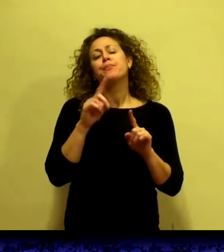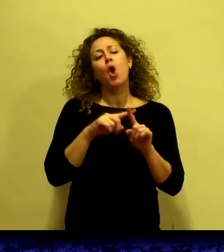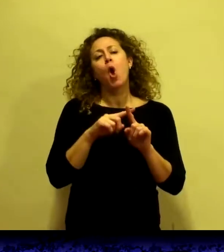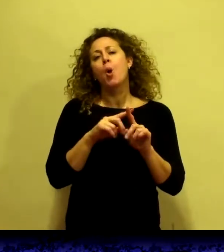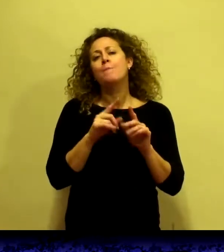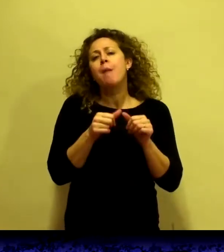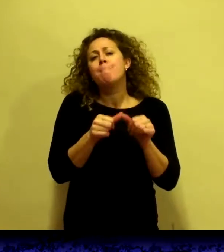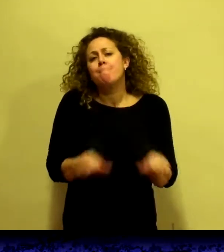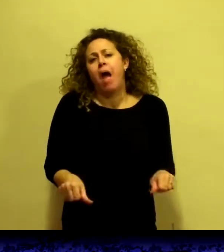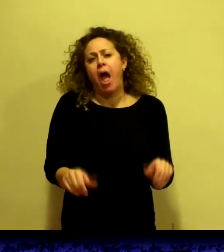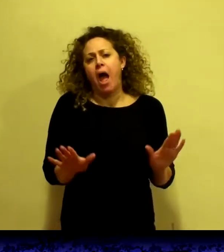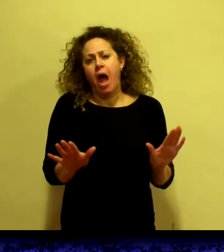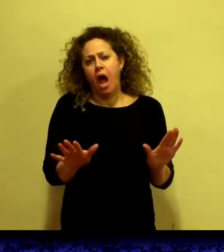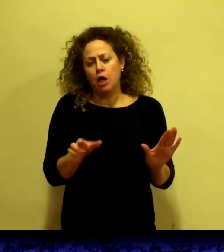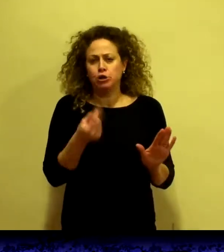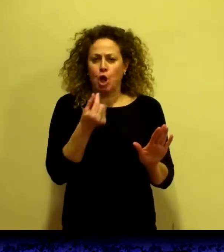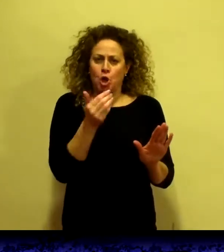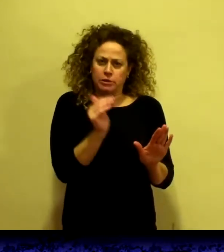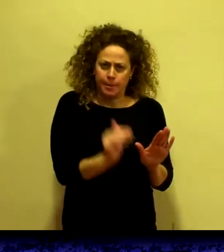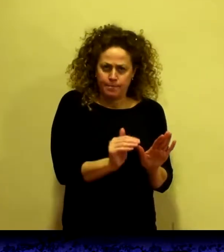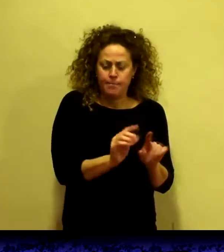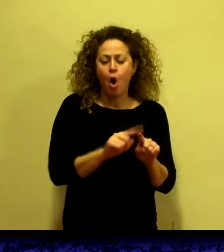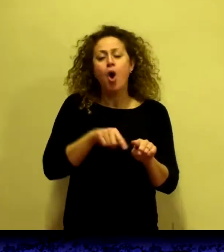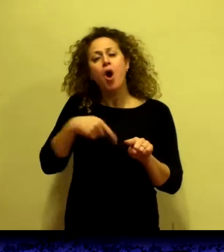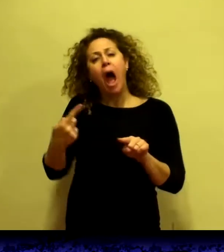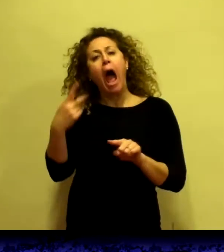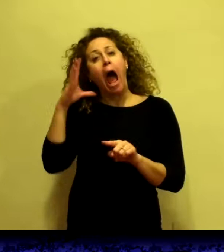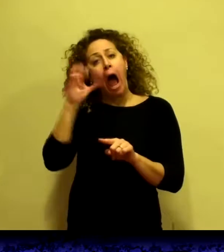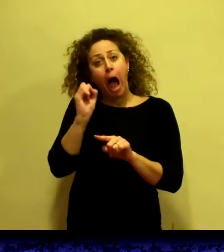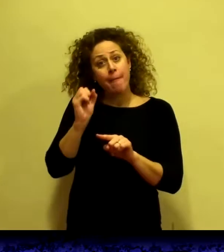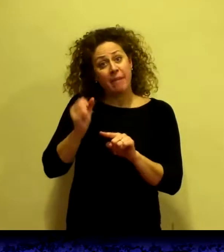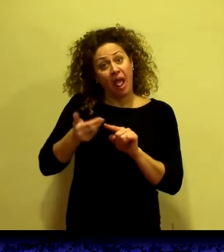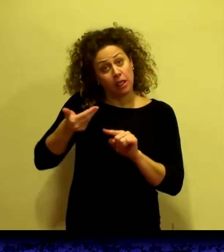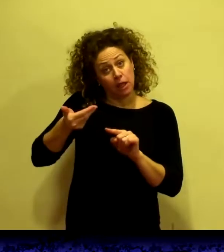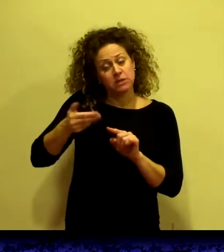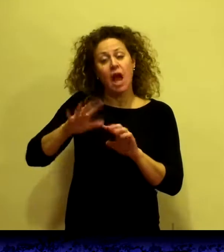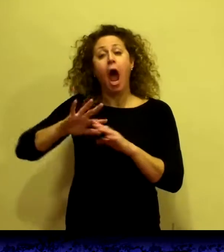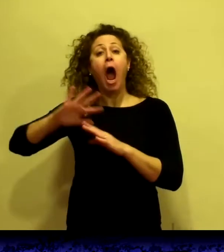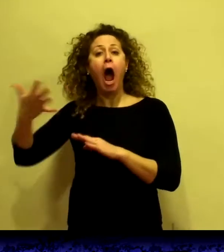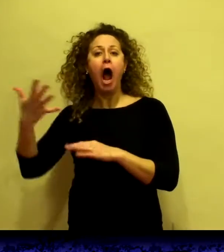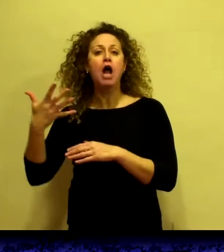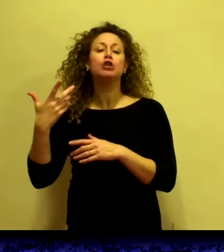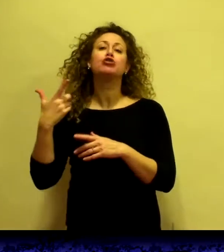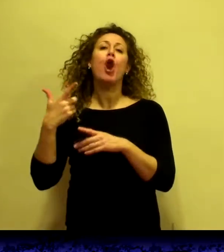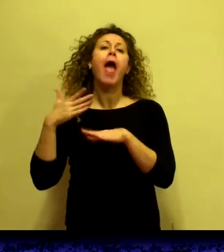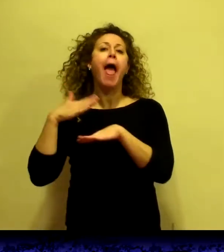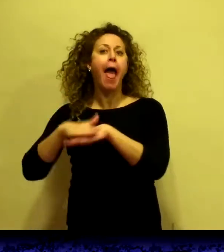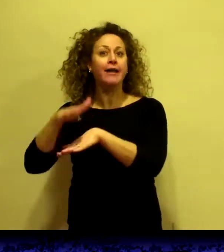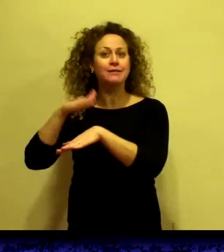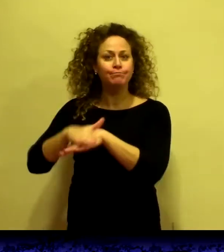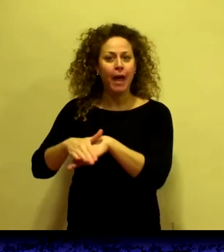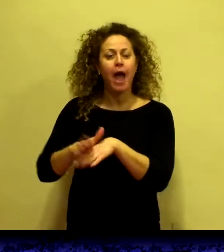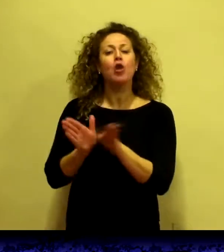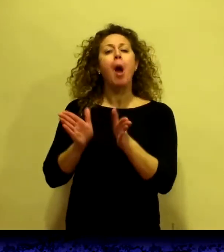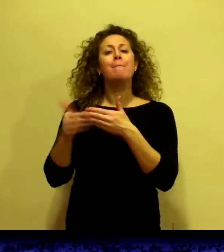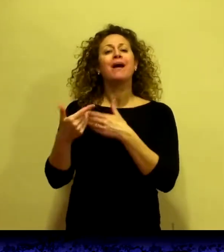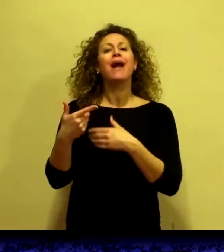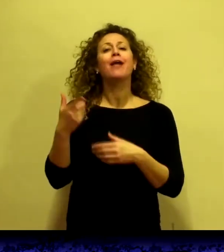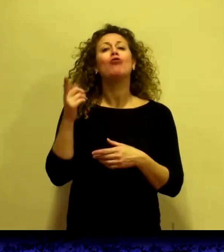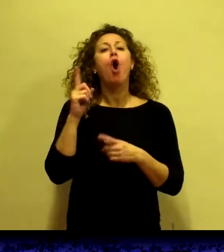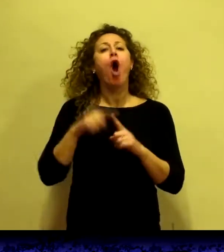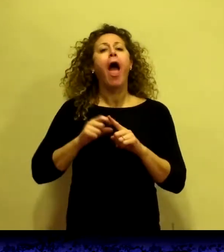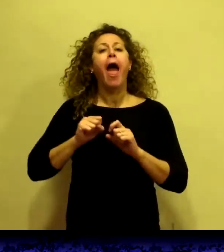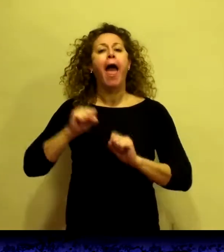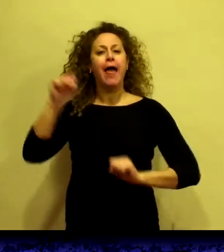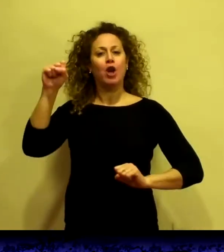il pacchetto base, sì. Poi c'è il pacchetto apprendista, il pacchetto esperto, il pacchetto eroe. Anche in questo noi ci richiamiamo un po' al mondo del